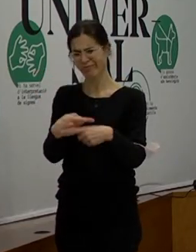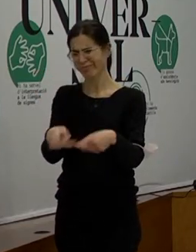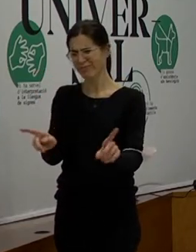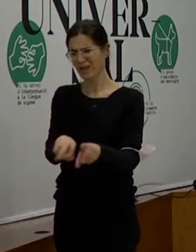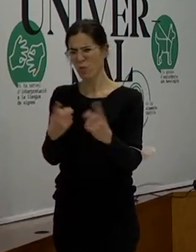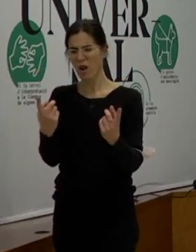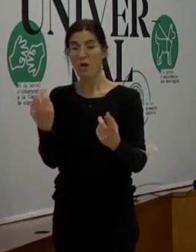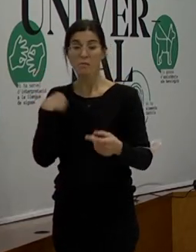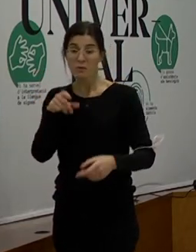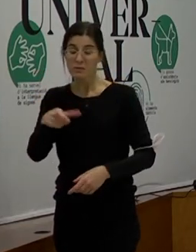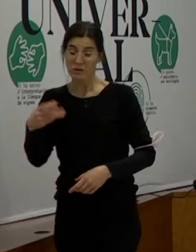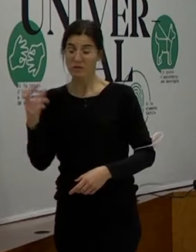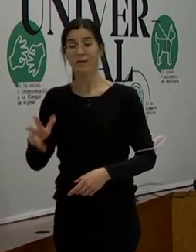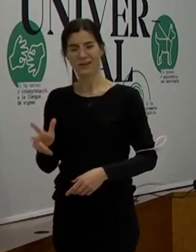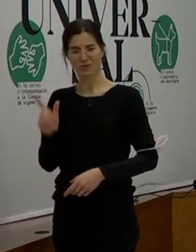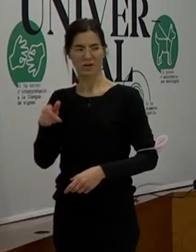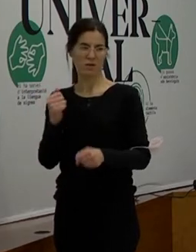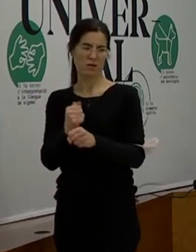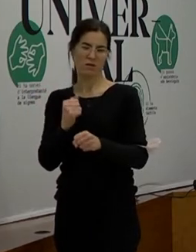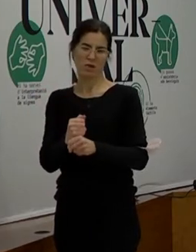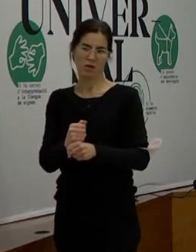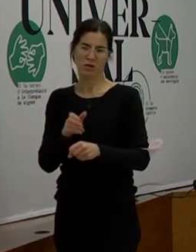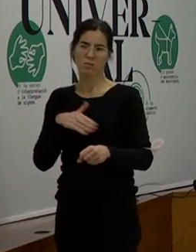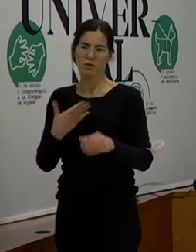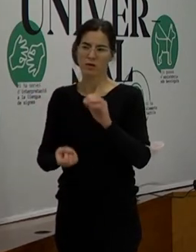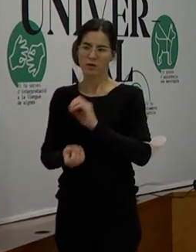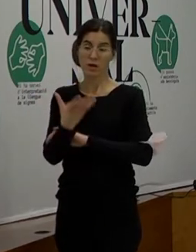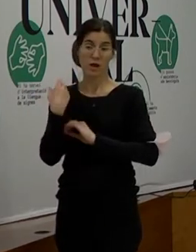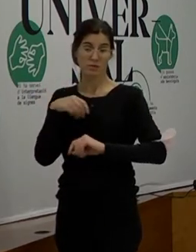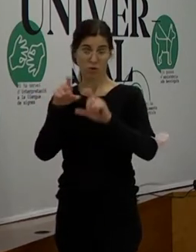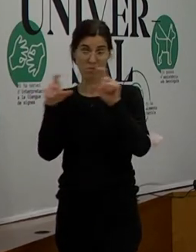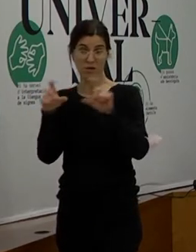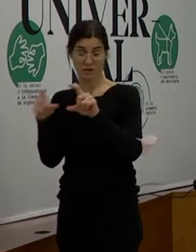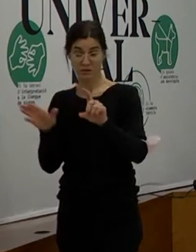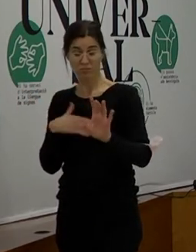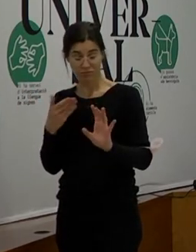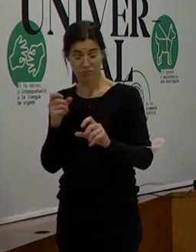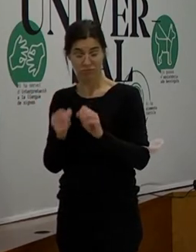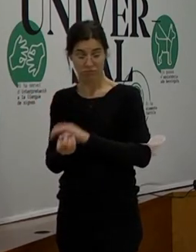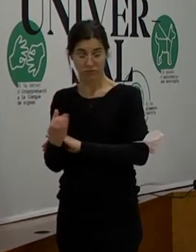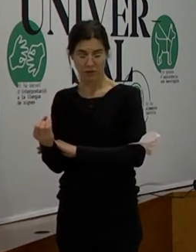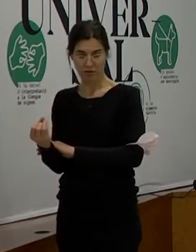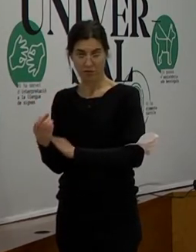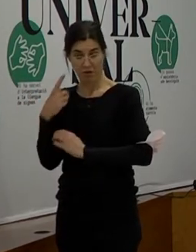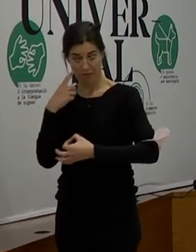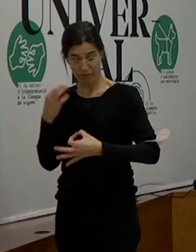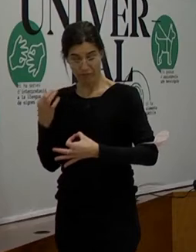Aquestes persones tenen dret a treballar també. Podem crear moltes empreses. De fet, tenim unes